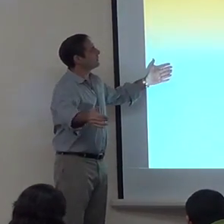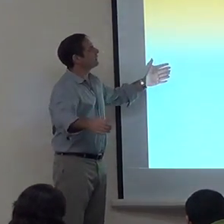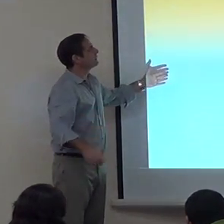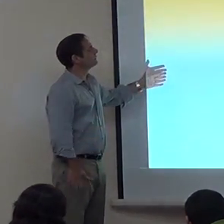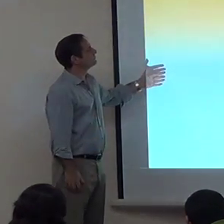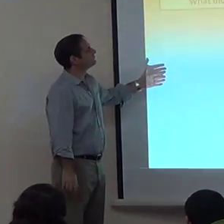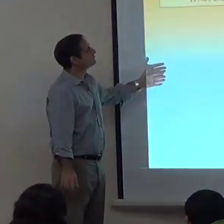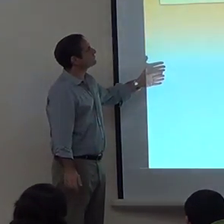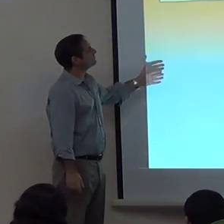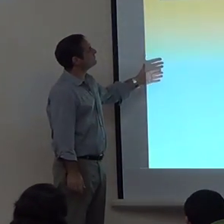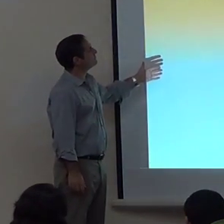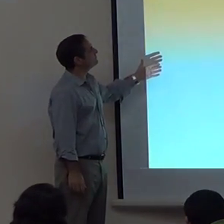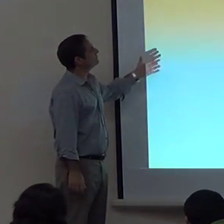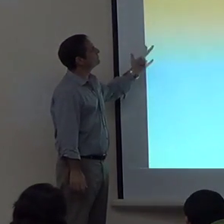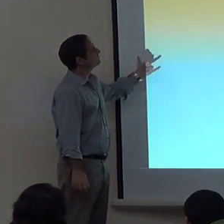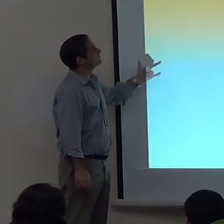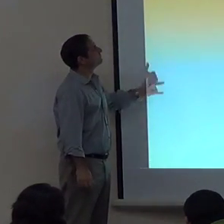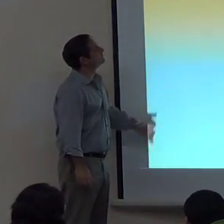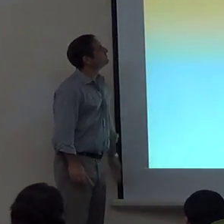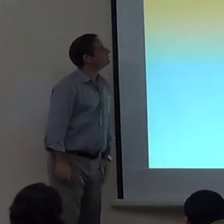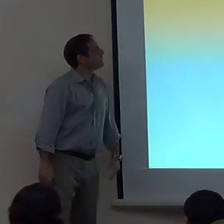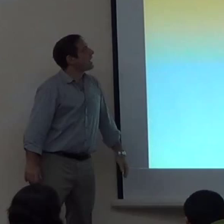clic. Dale otro clic.